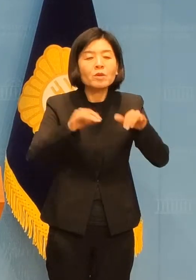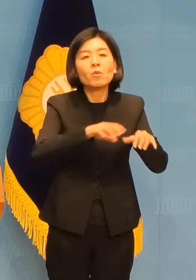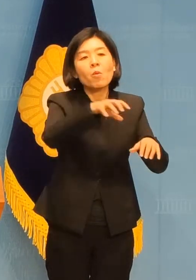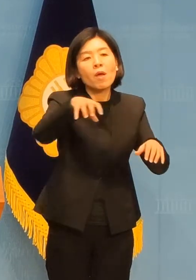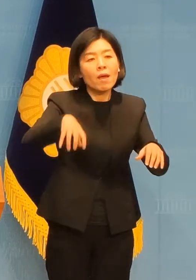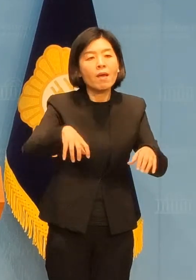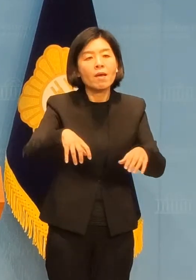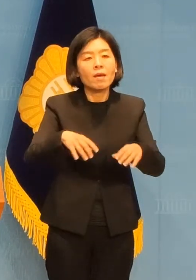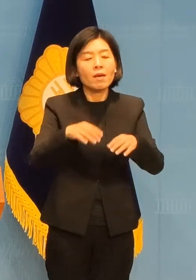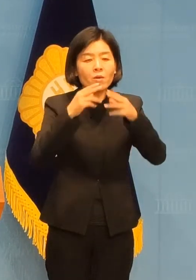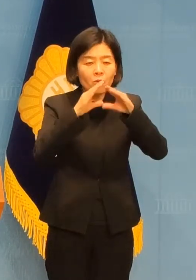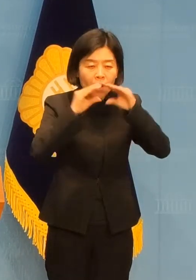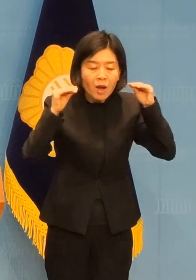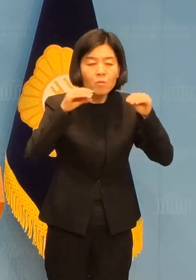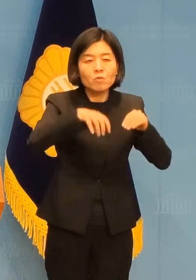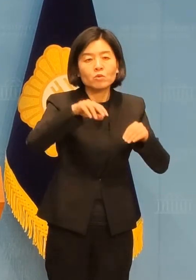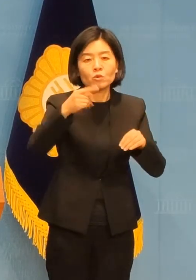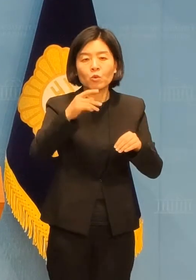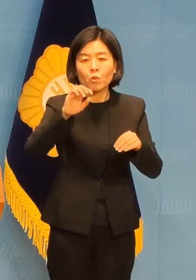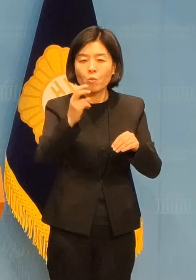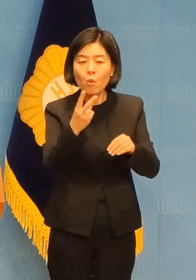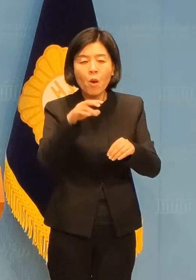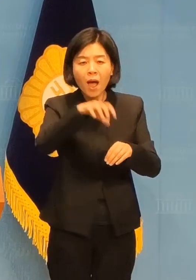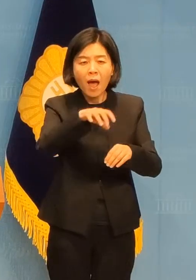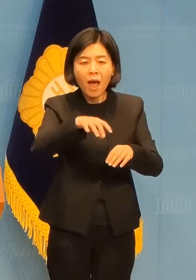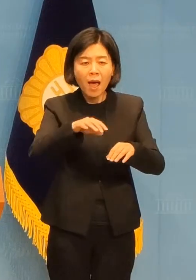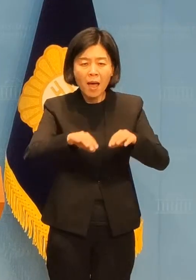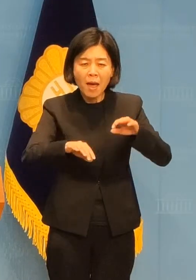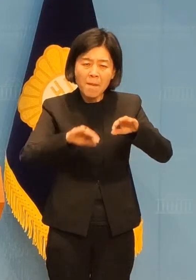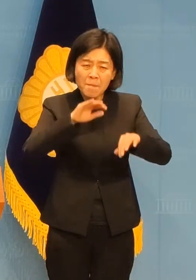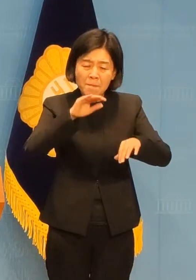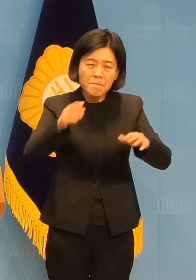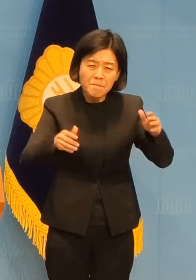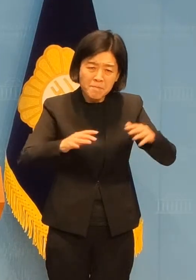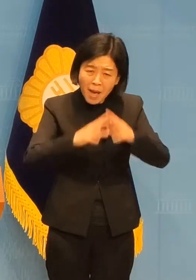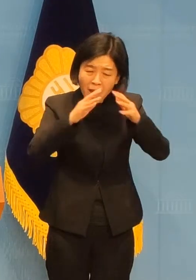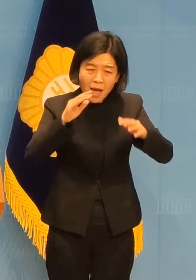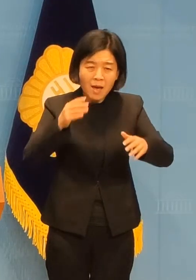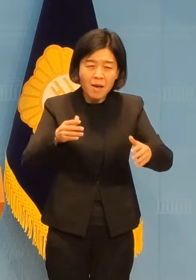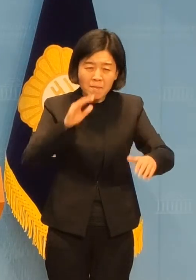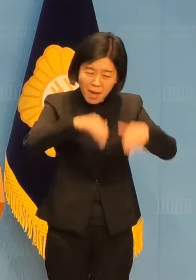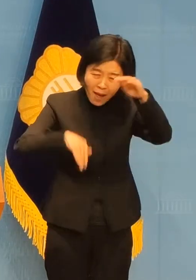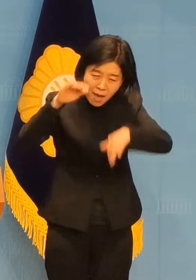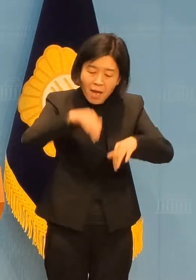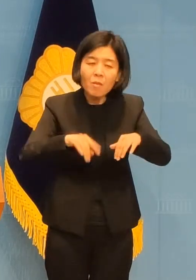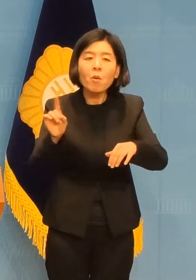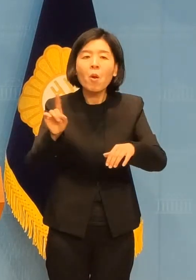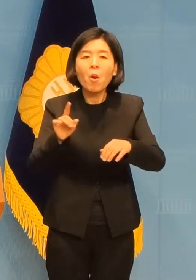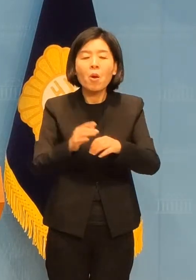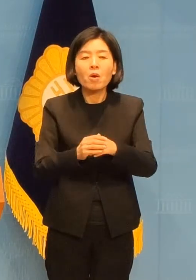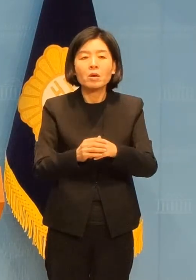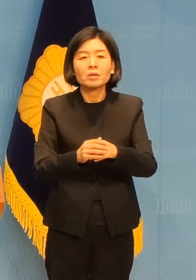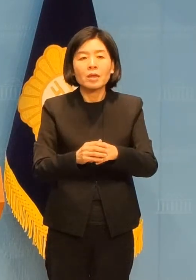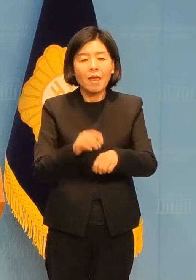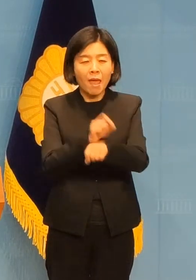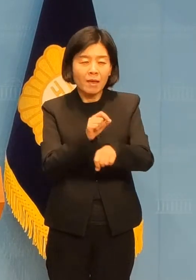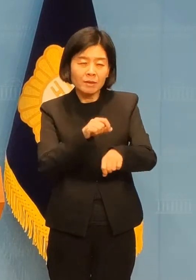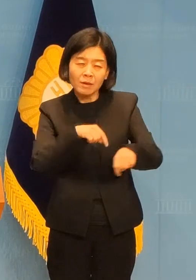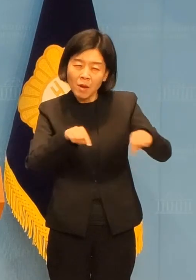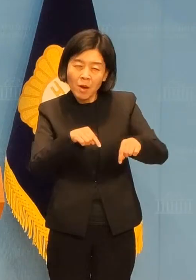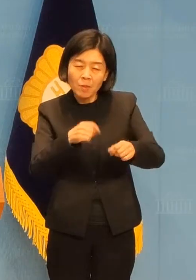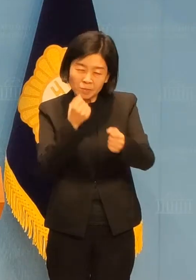있다. 역사와 문화유산을 위협하는 행정 폭주이고 서울시장 연임을 위한 반공이념 밑밥